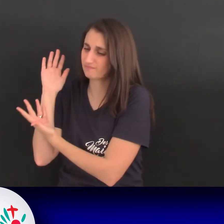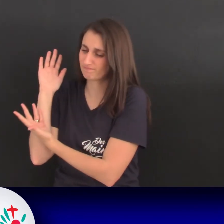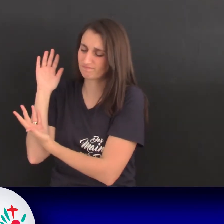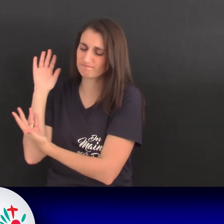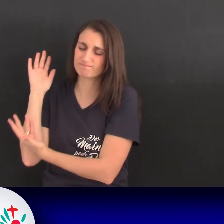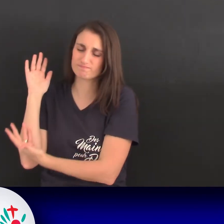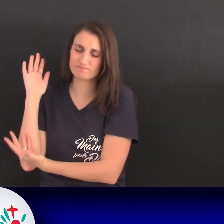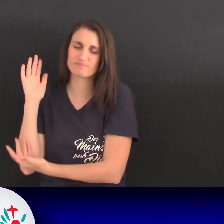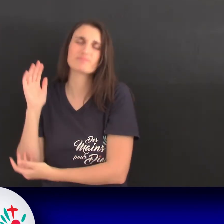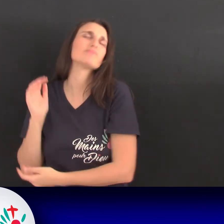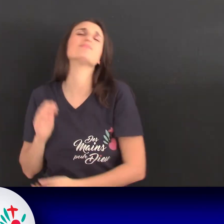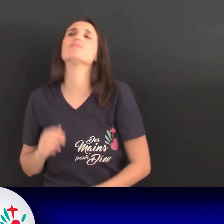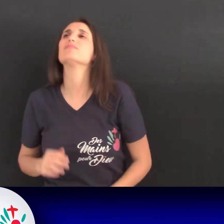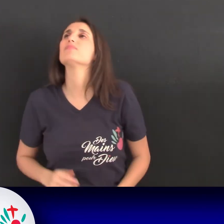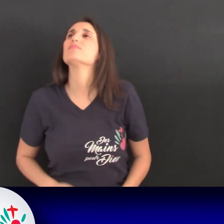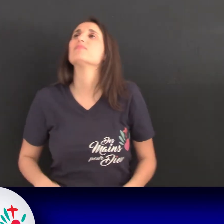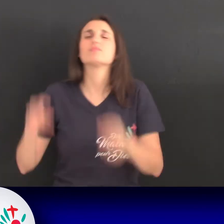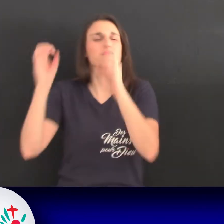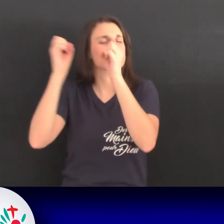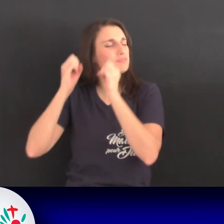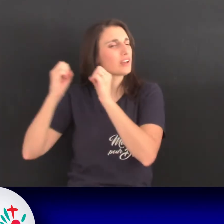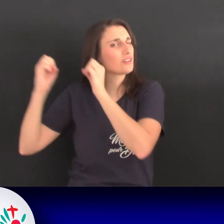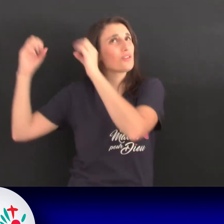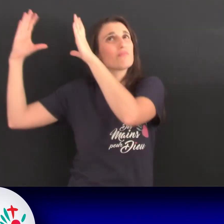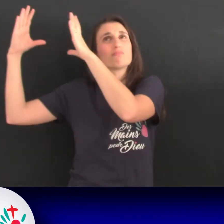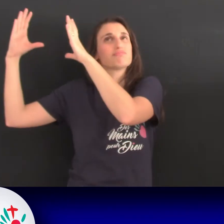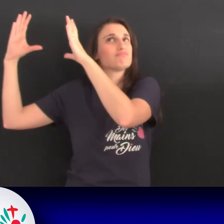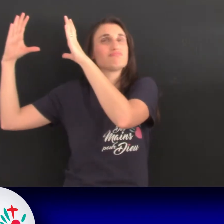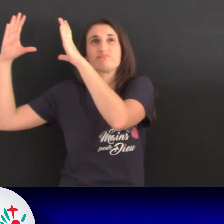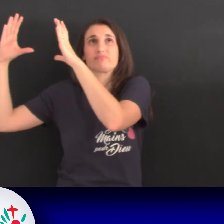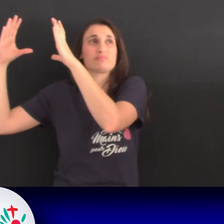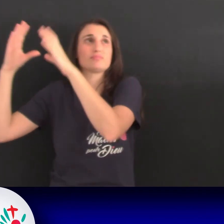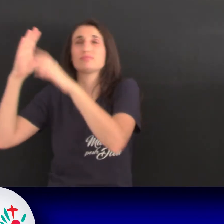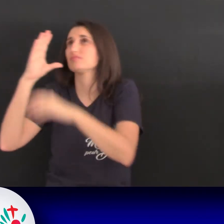as subi. Je ne